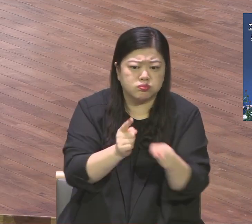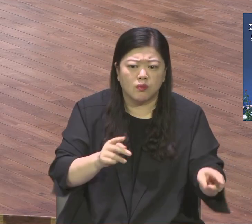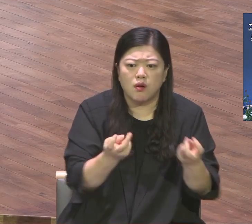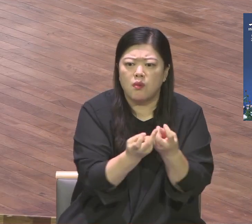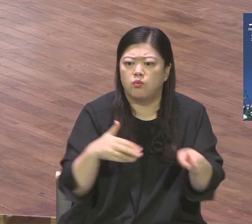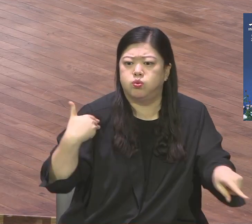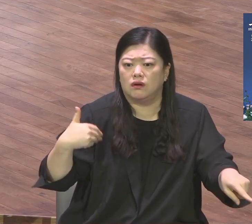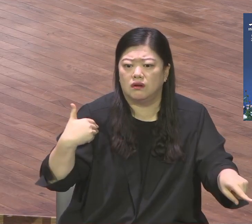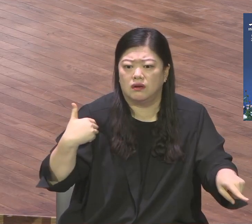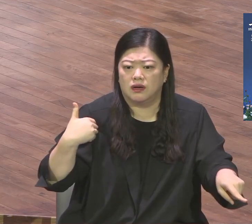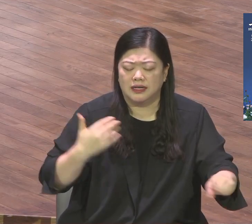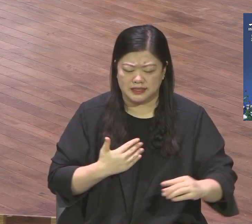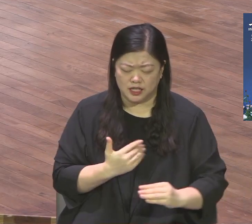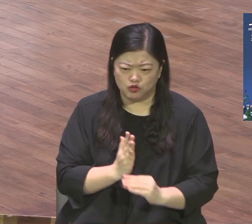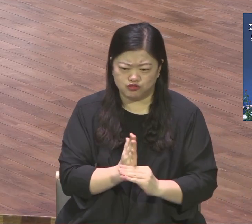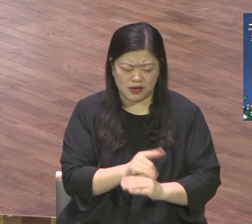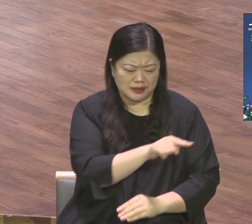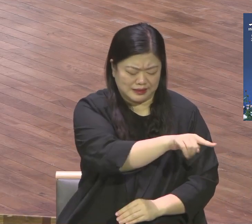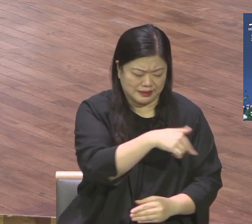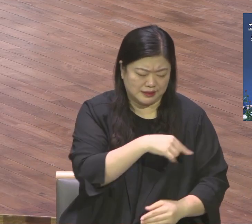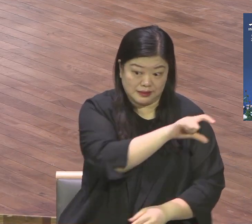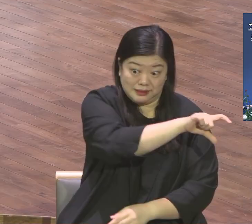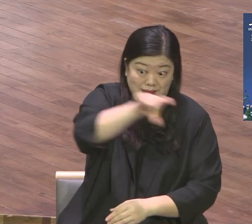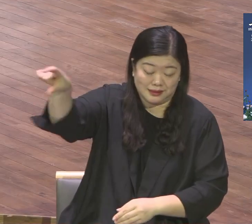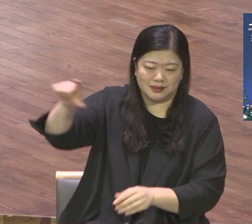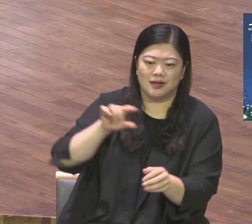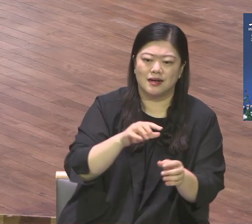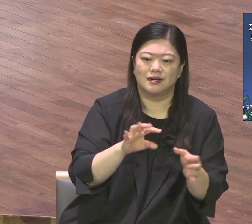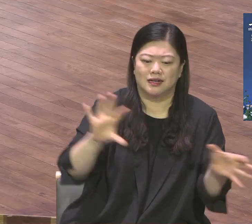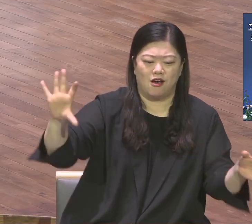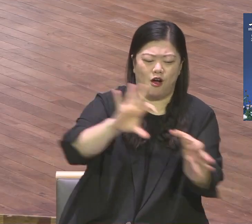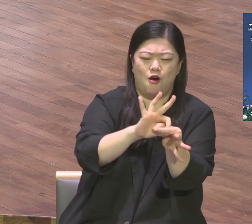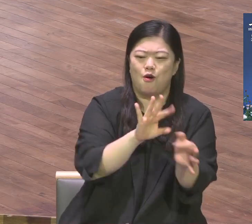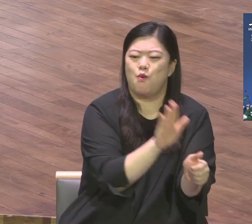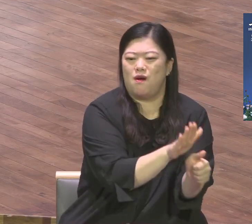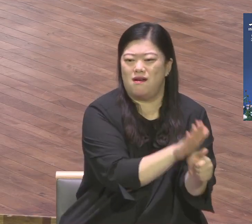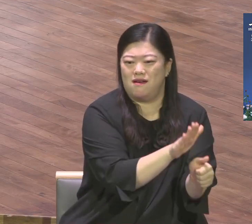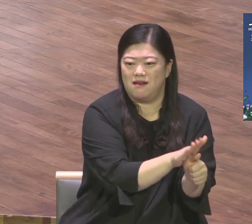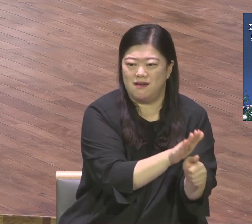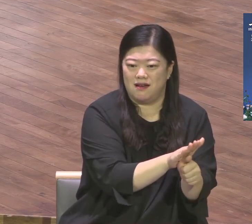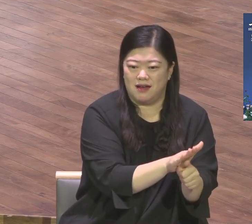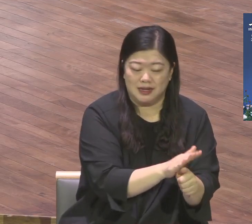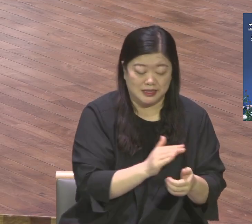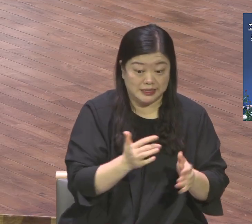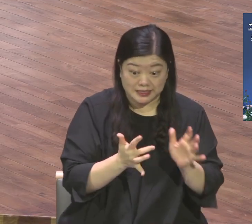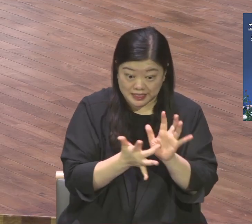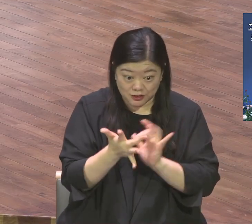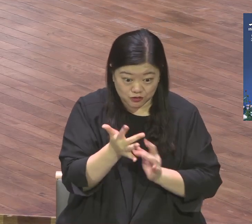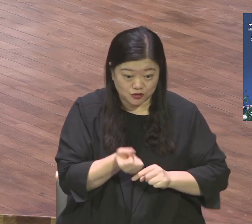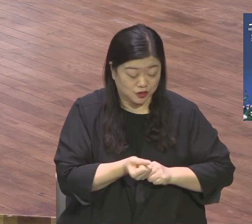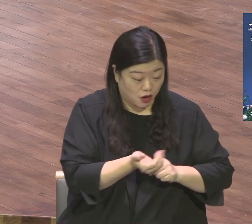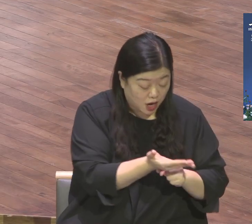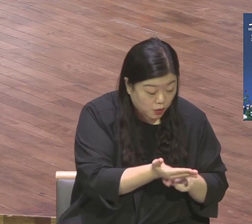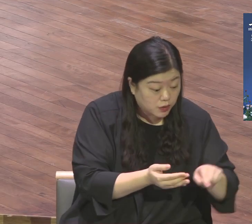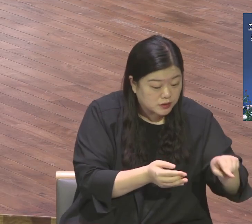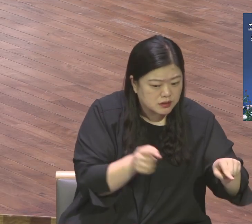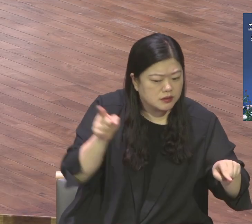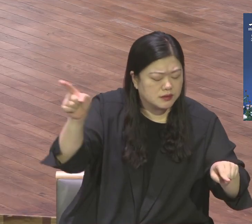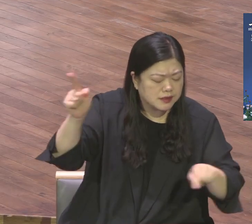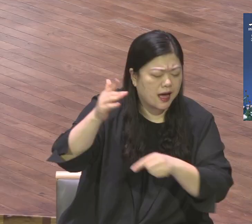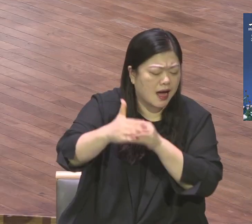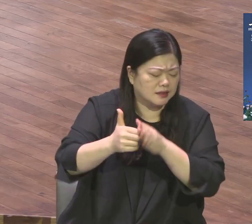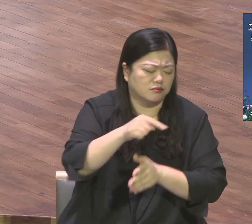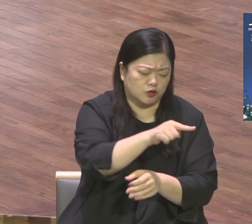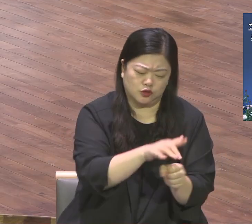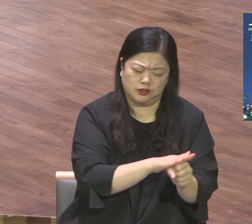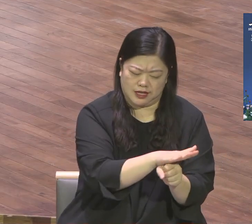하나님 몰랐잖아요. 내가 가서 예수 그리스도를 전해서 예수 믿게 해서 예수 영접하게 해서 이제 하나님을 아버지라 부르면서